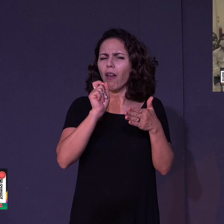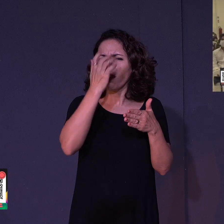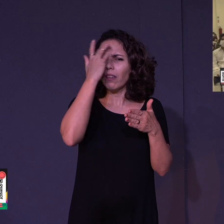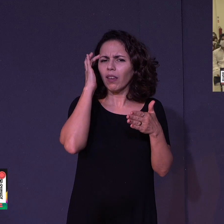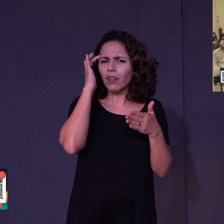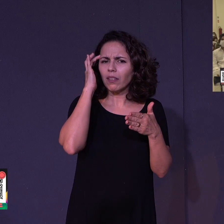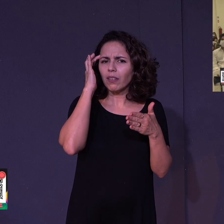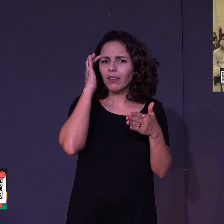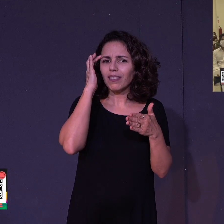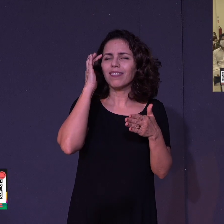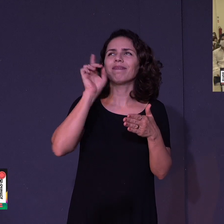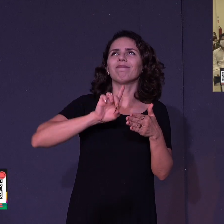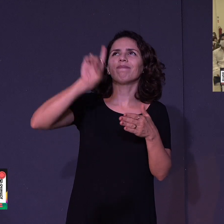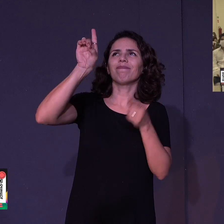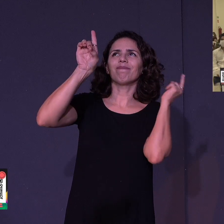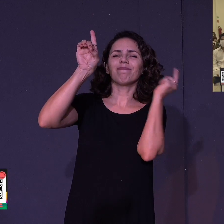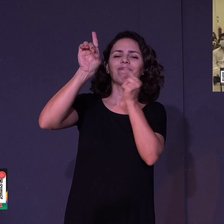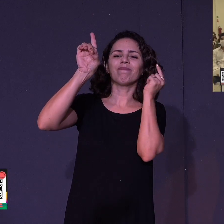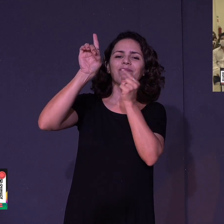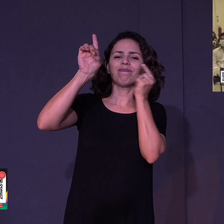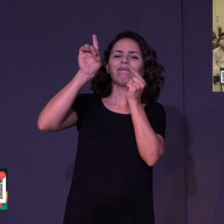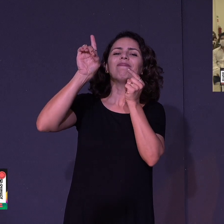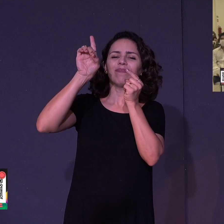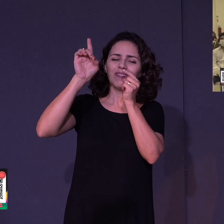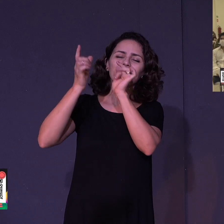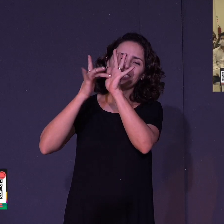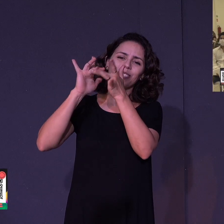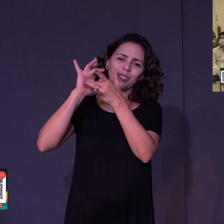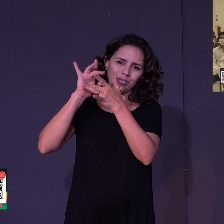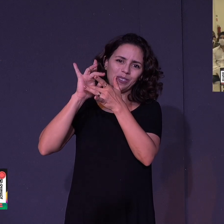eu falo isso para nós da igreja, para os crentes também,